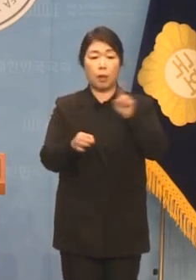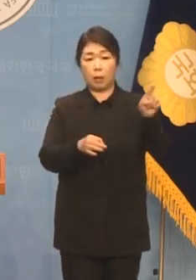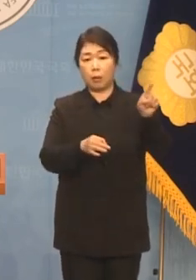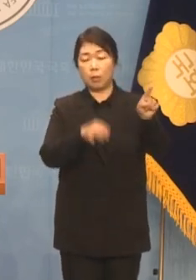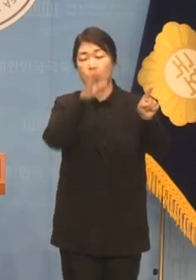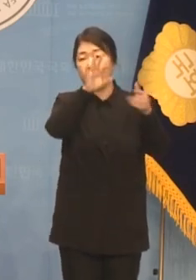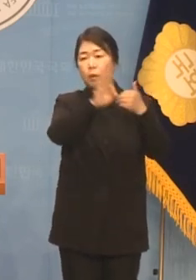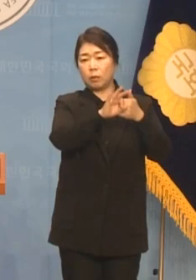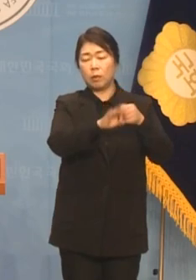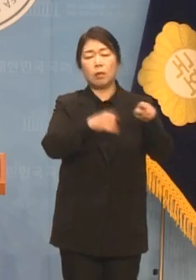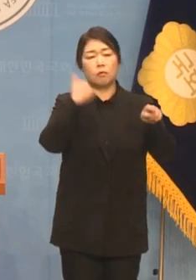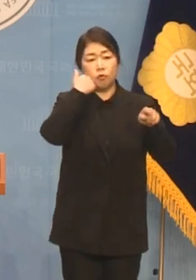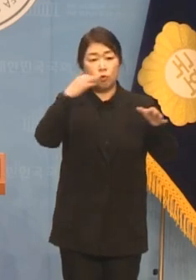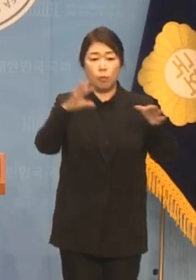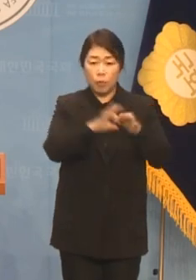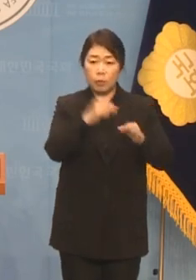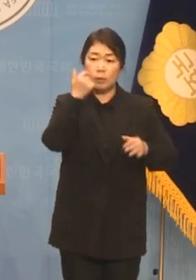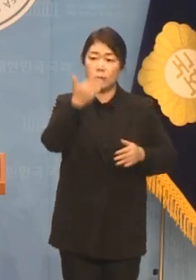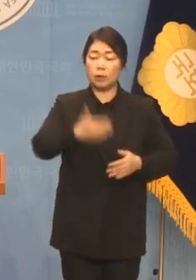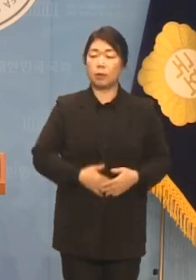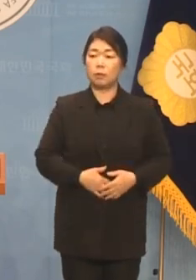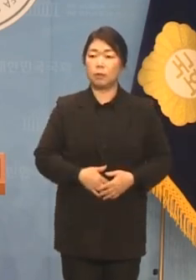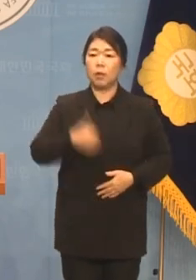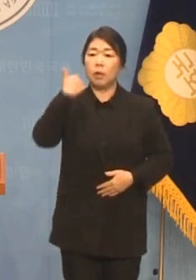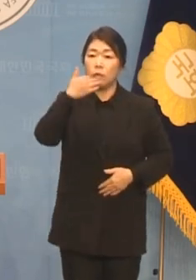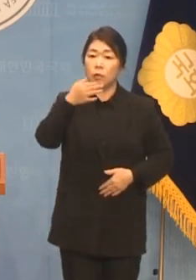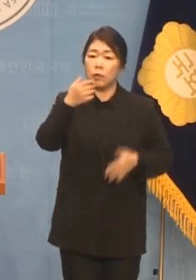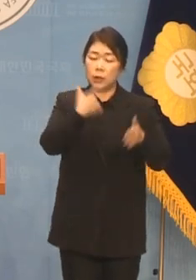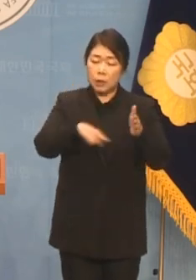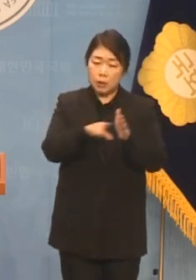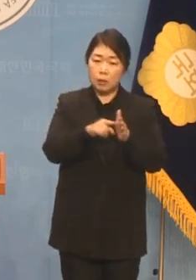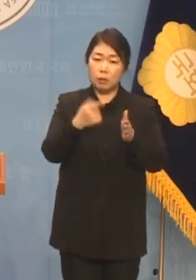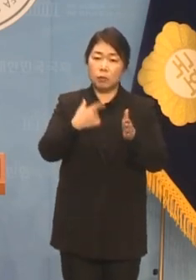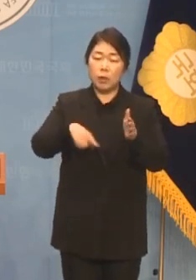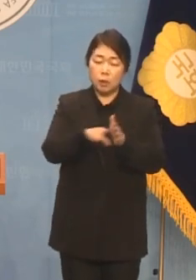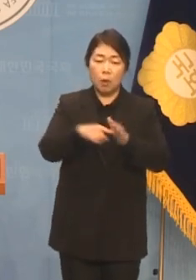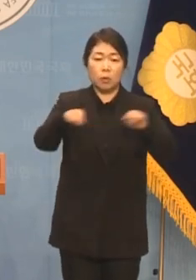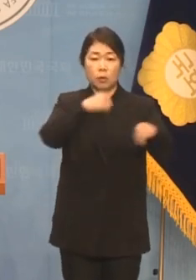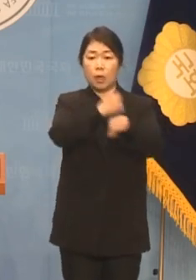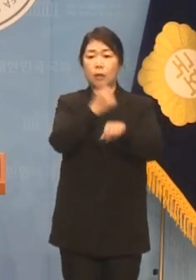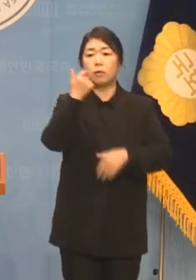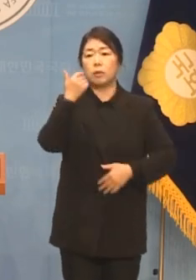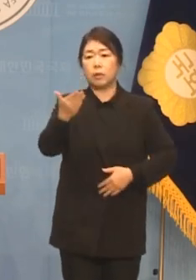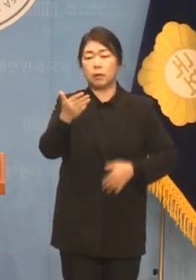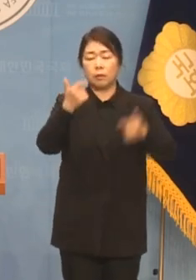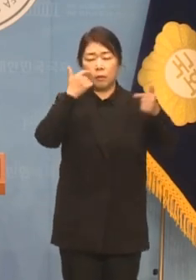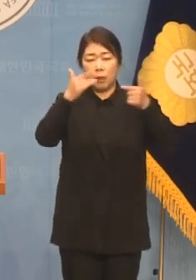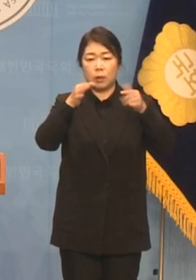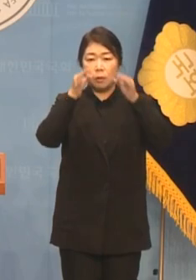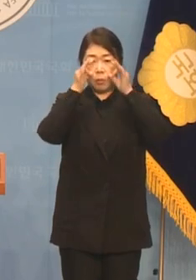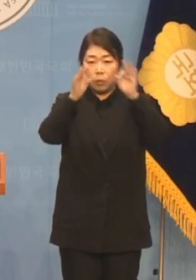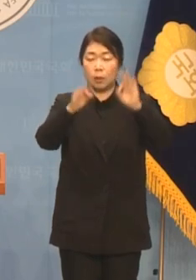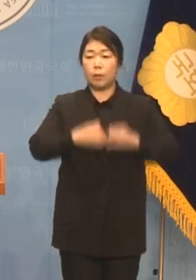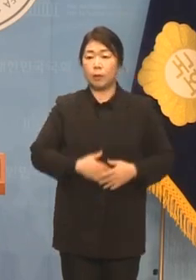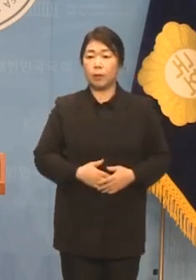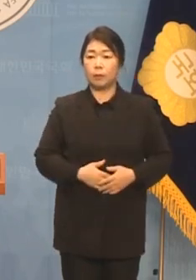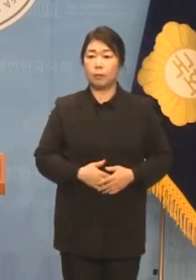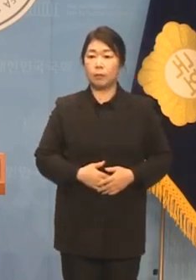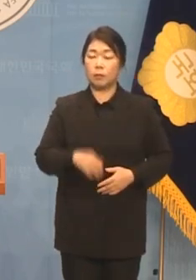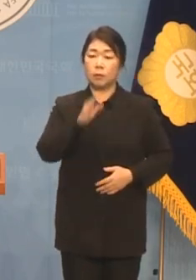지원금조회 편인지 누구의 이익만을 대변하는 정치를 하겠다는 건지가 분명히 드러납니다